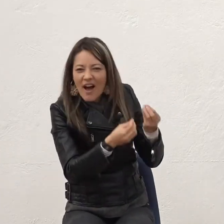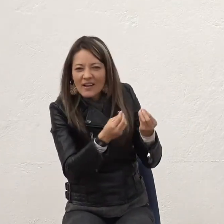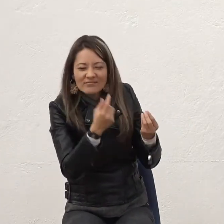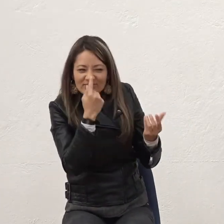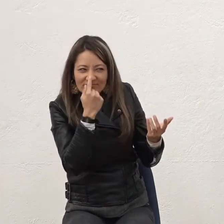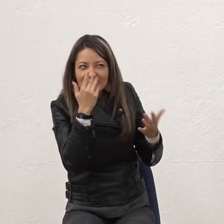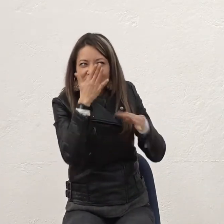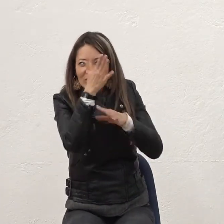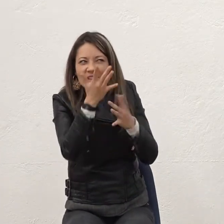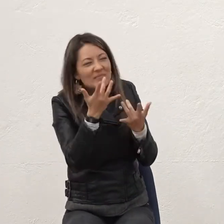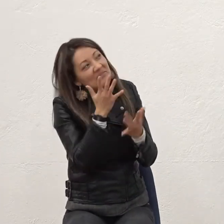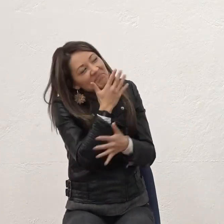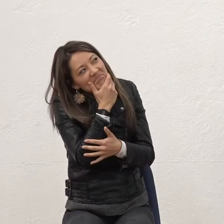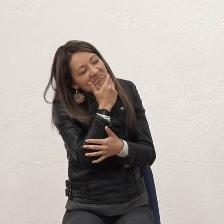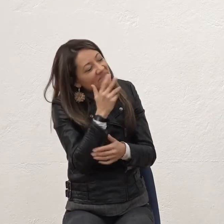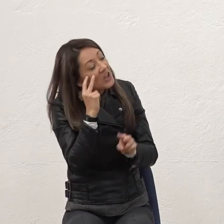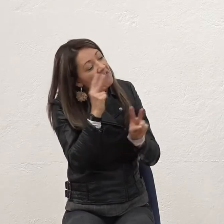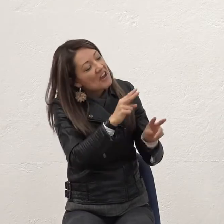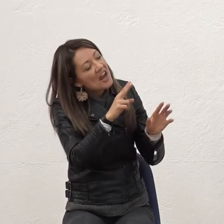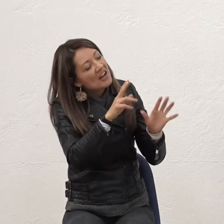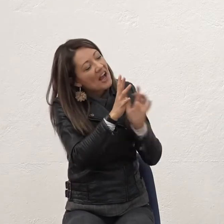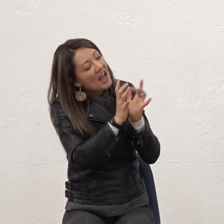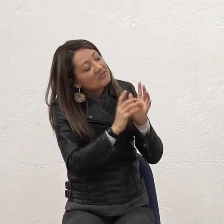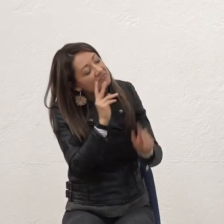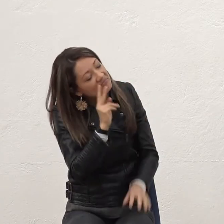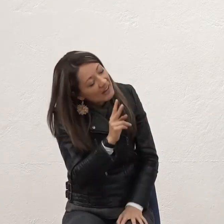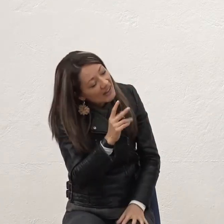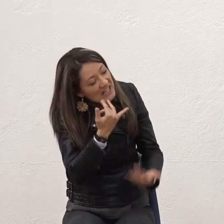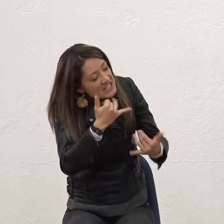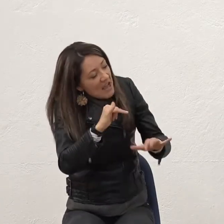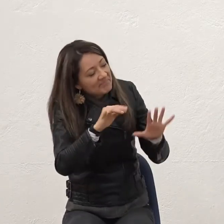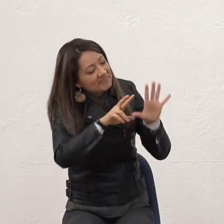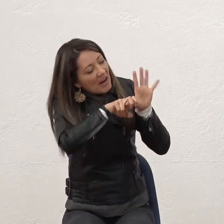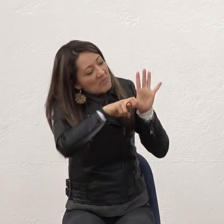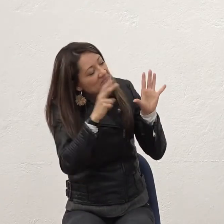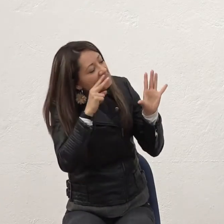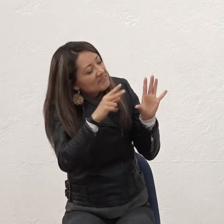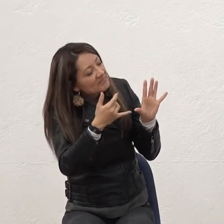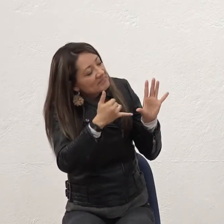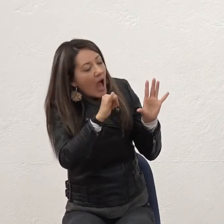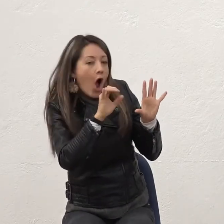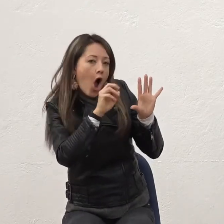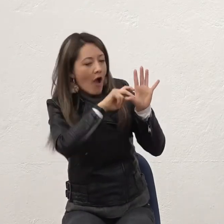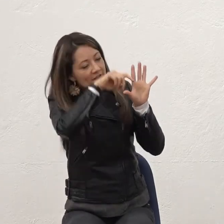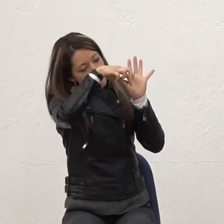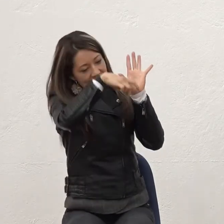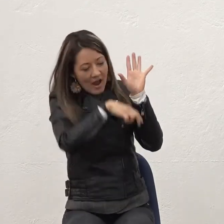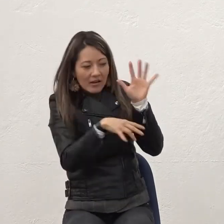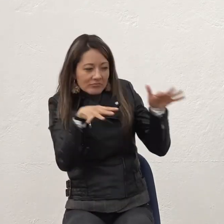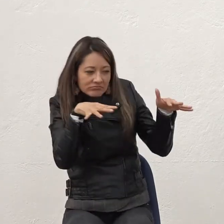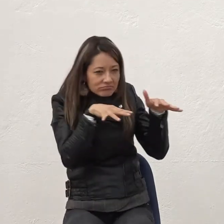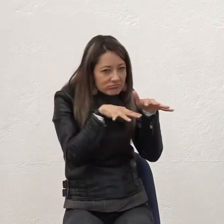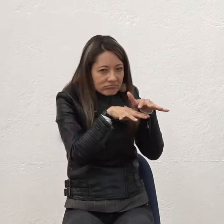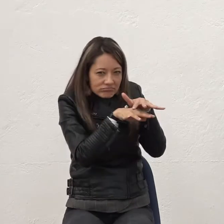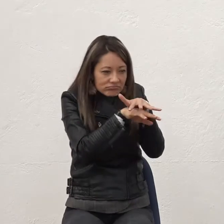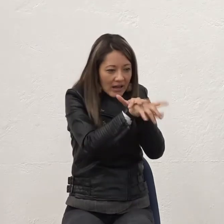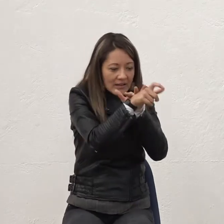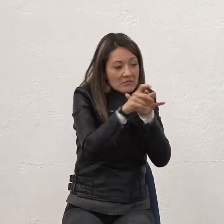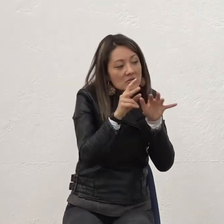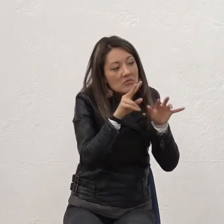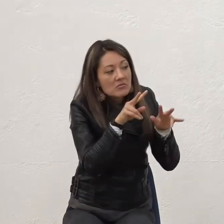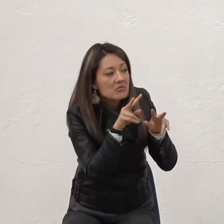Zaqueo cuando lo veía pasar? ¿Se iba a quedar allí en el árbol? ¿Se iba a bajar? ¿Se iba a mezclar entre la